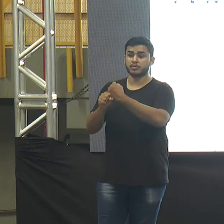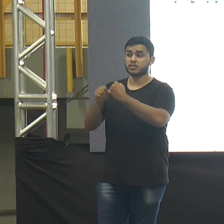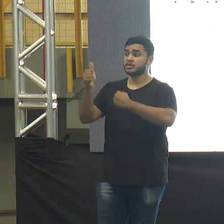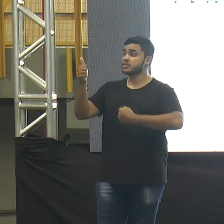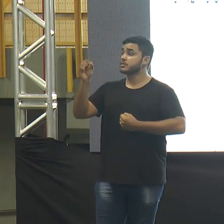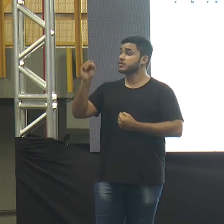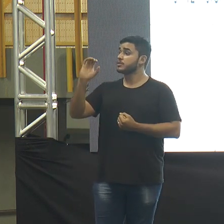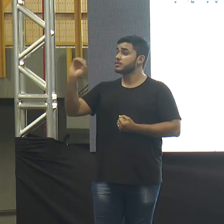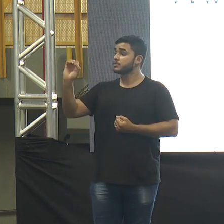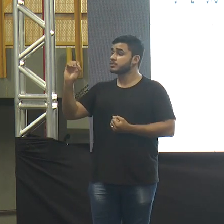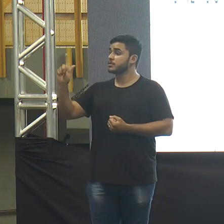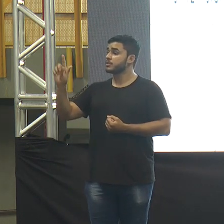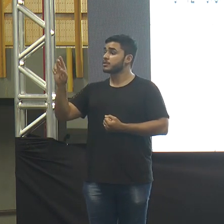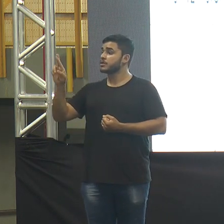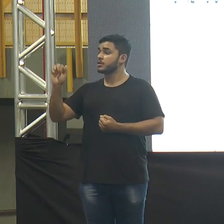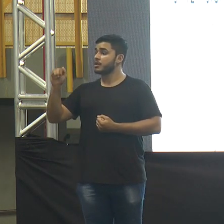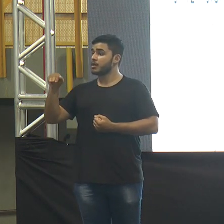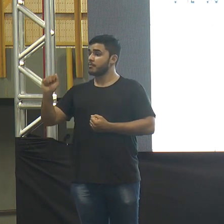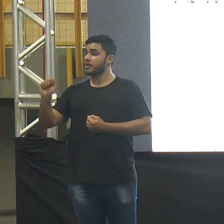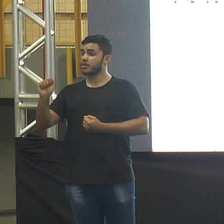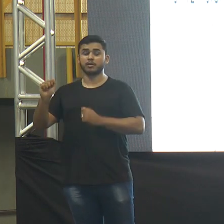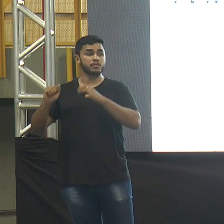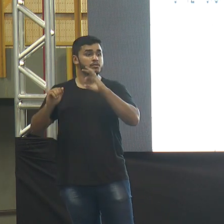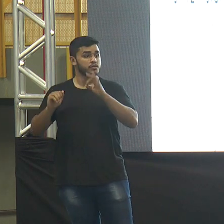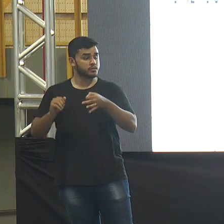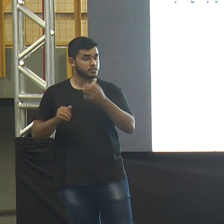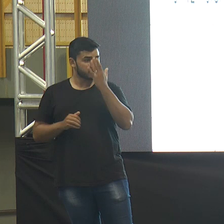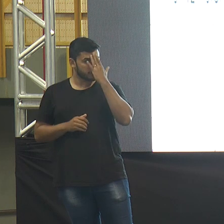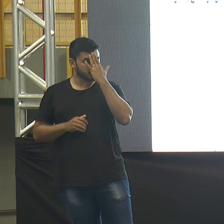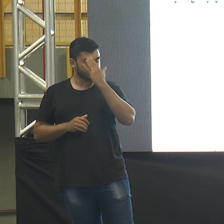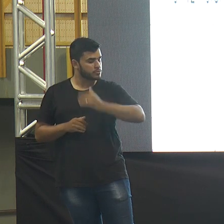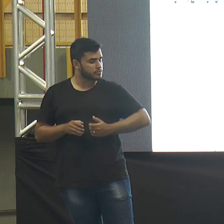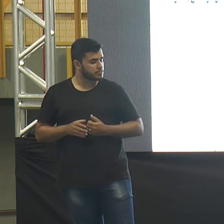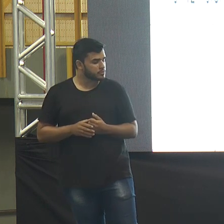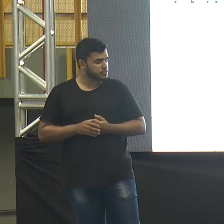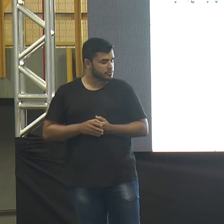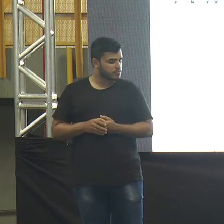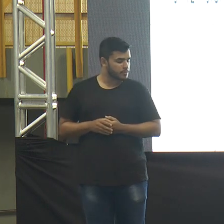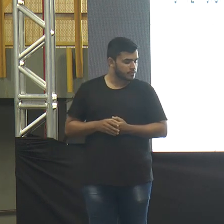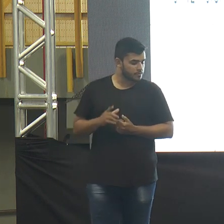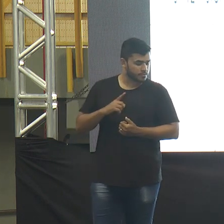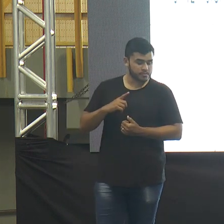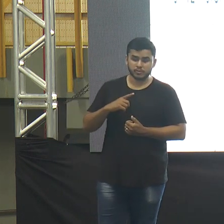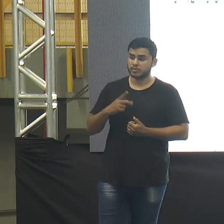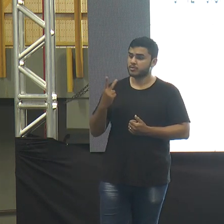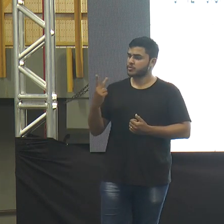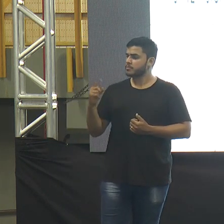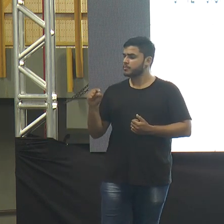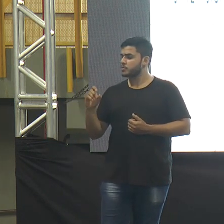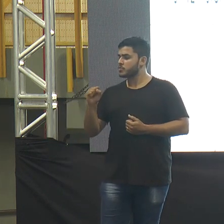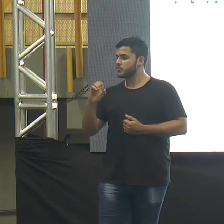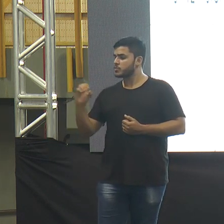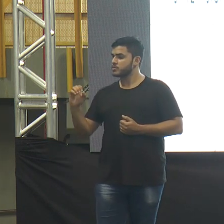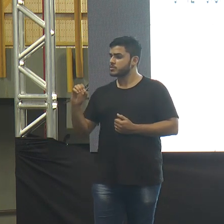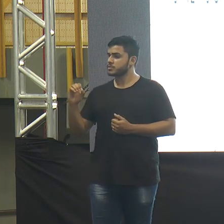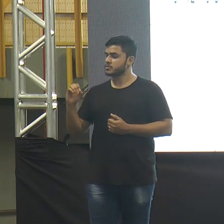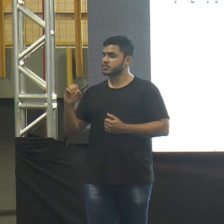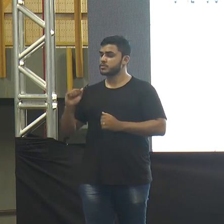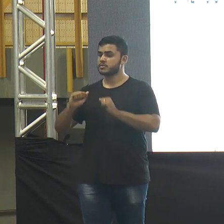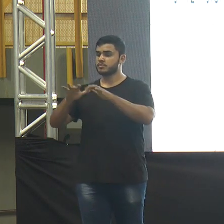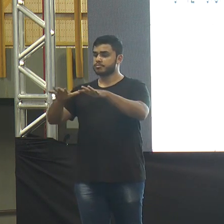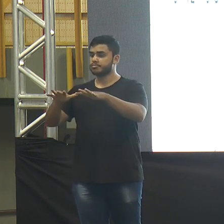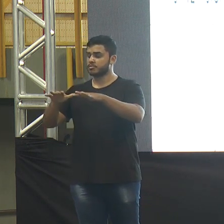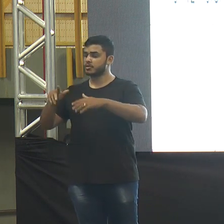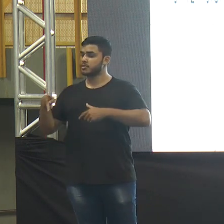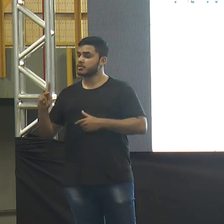1 mol de glicose não liberam 2.800 quilojoules? Então não vou mais utilizar o termo glicose, eu vou pegar a